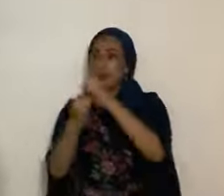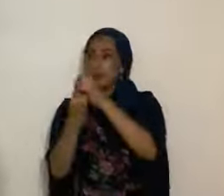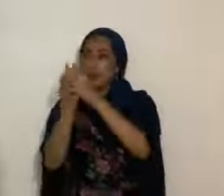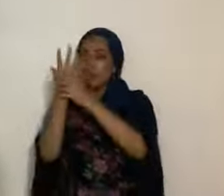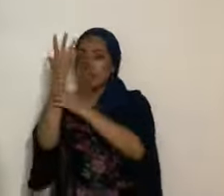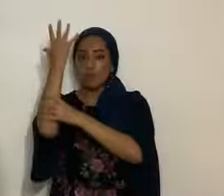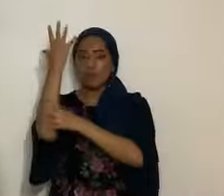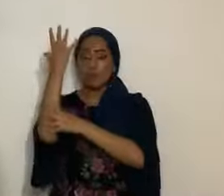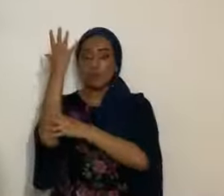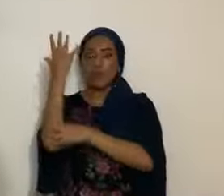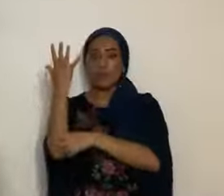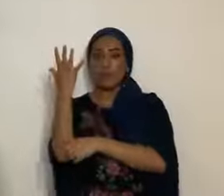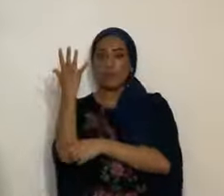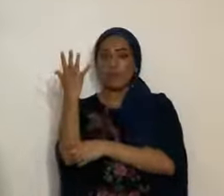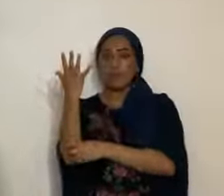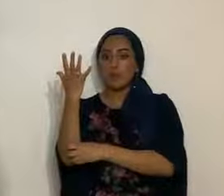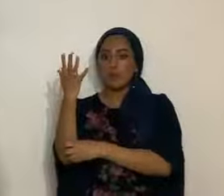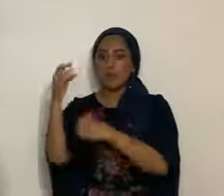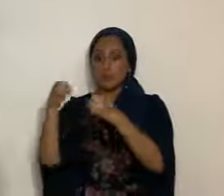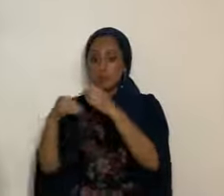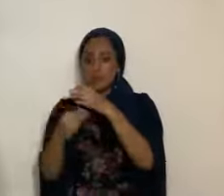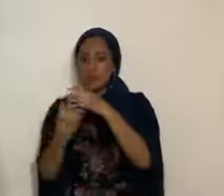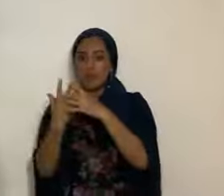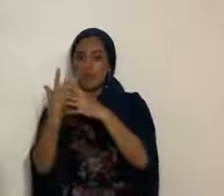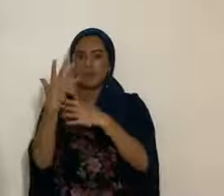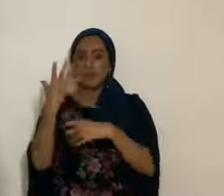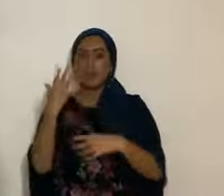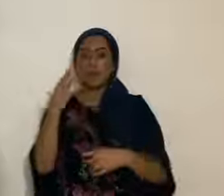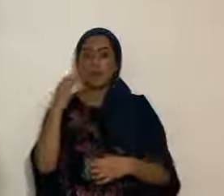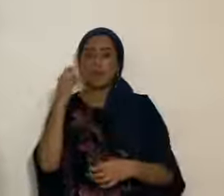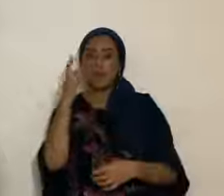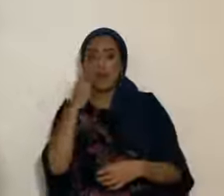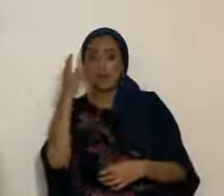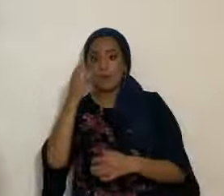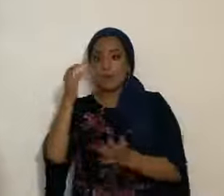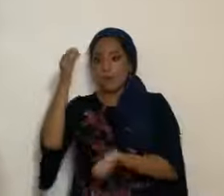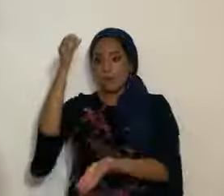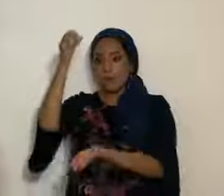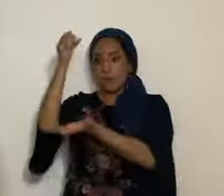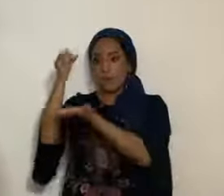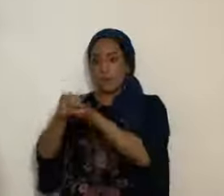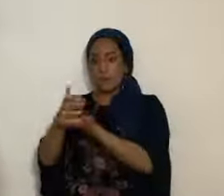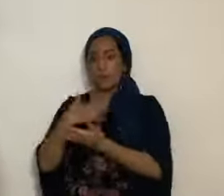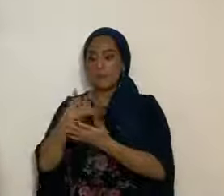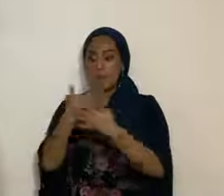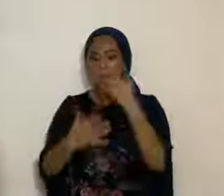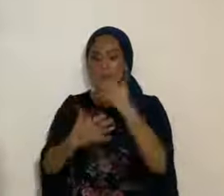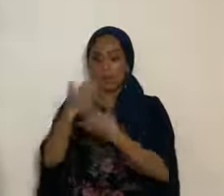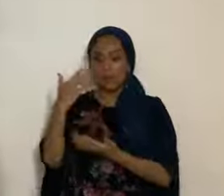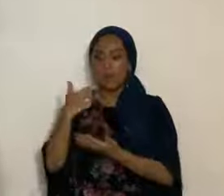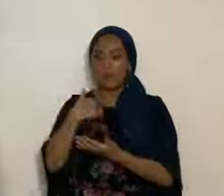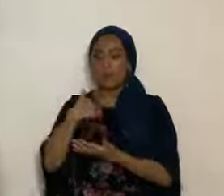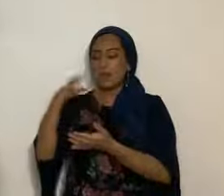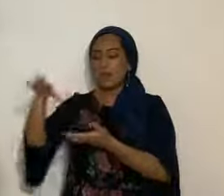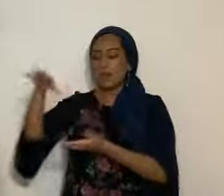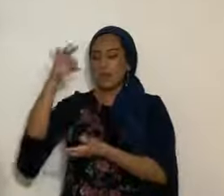flor, viniendo a madurar sus racimos de uvas, y que la copa de Faraón estaba en mi mano, y tomaba yo las uvas y las exprimía